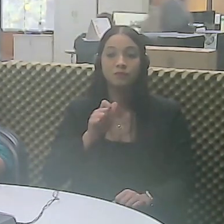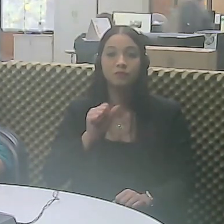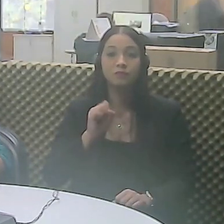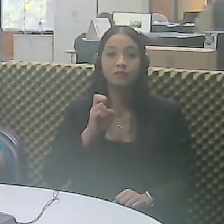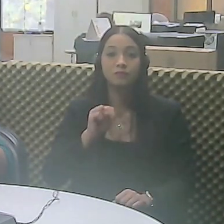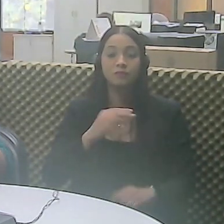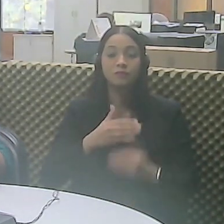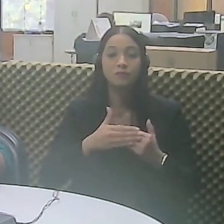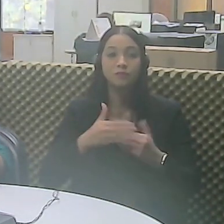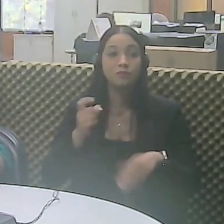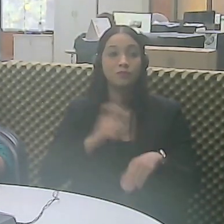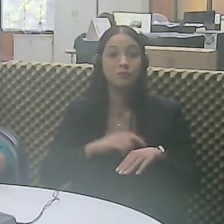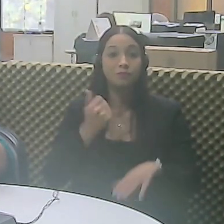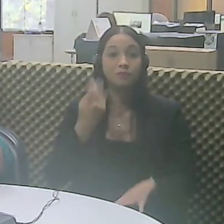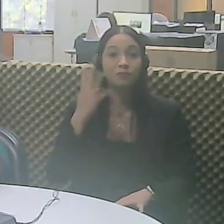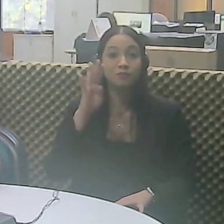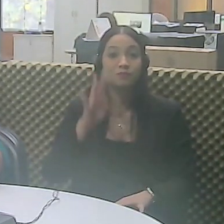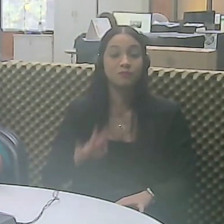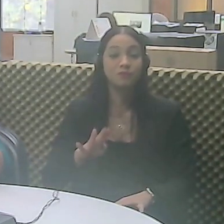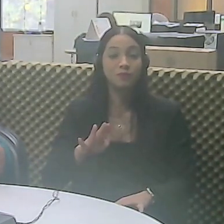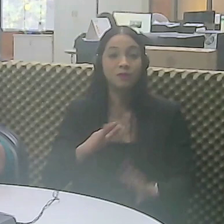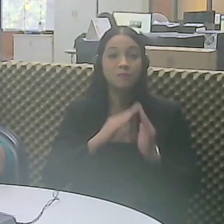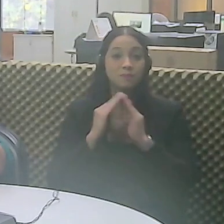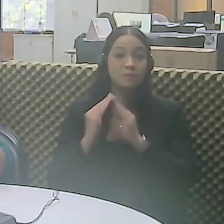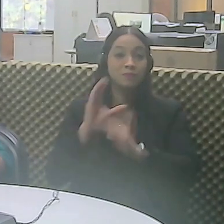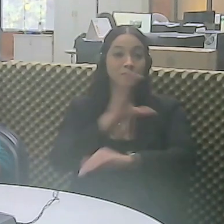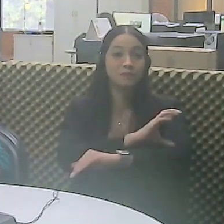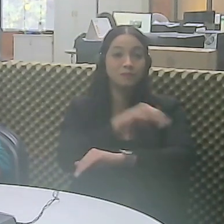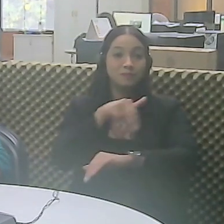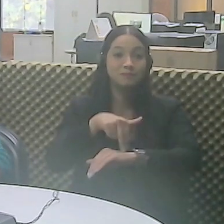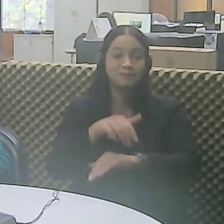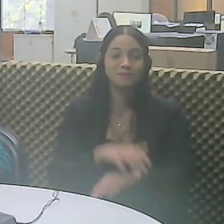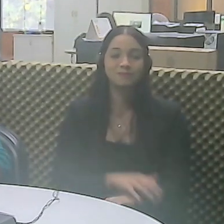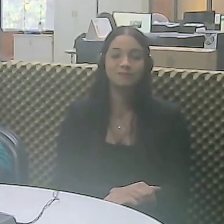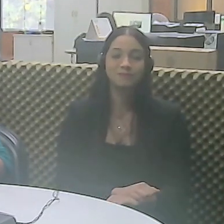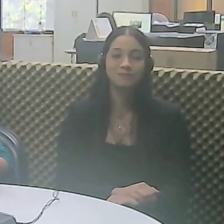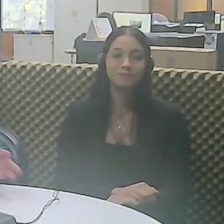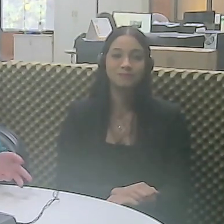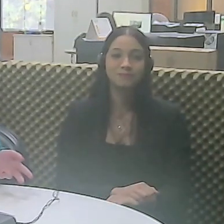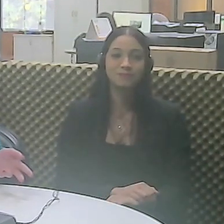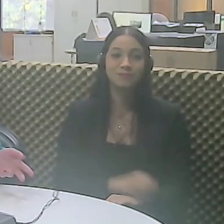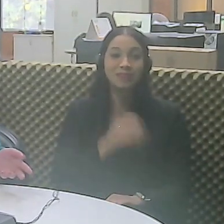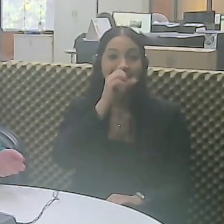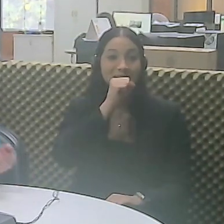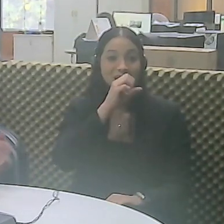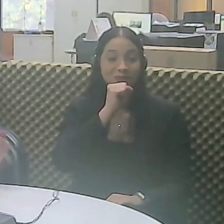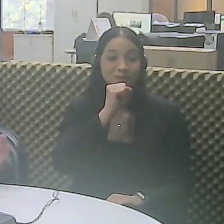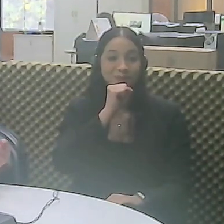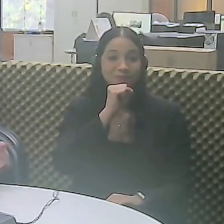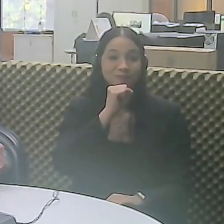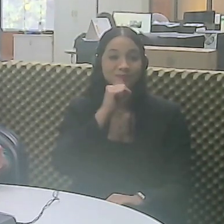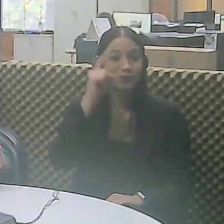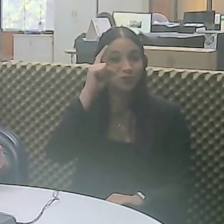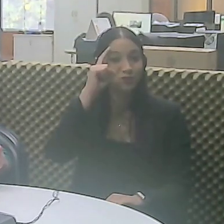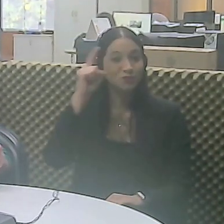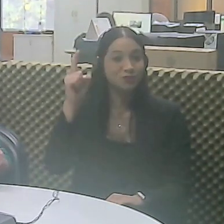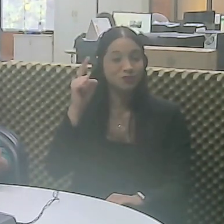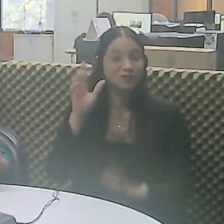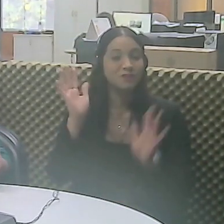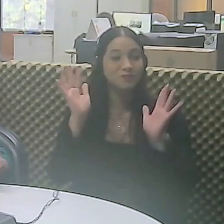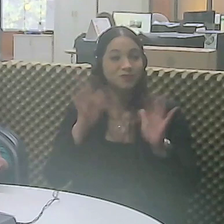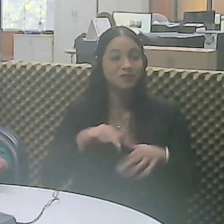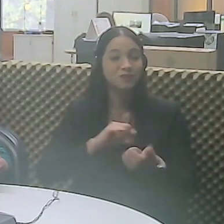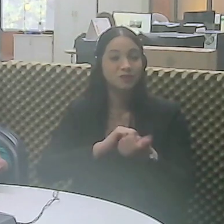a partir das 2 horas da tarde, lá no bairro Canaã. Sábado, Também é dia de final da